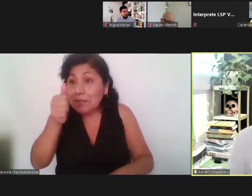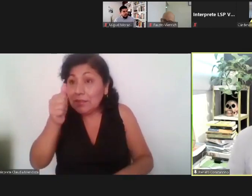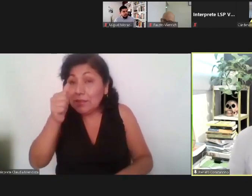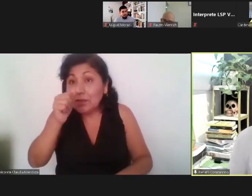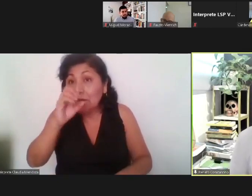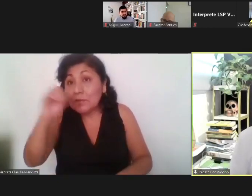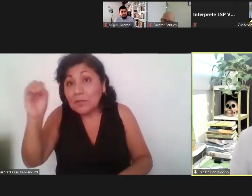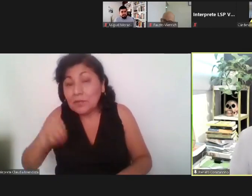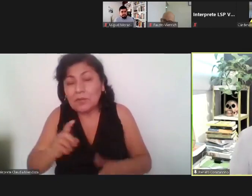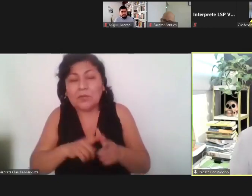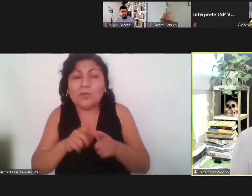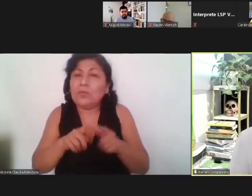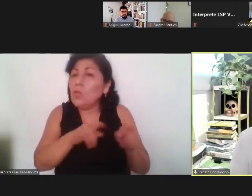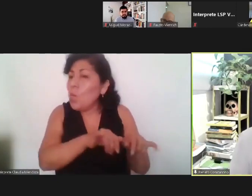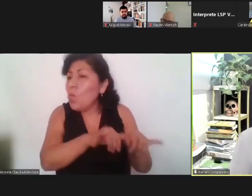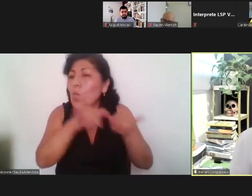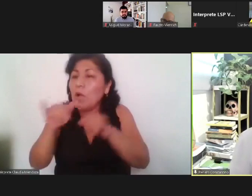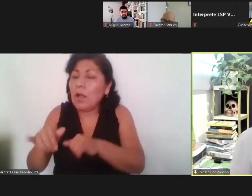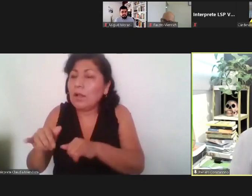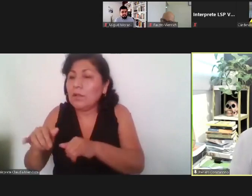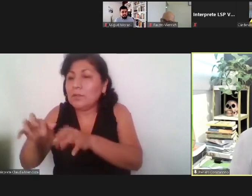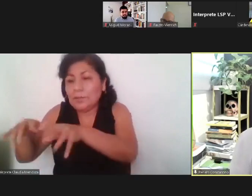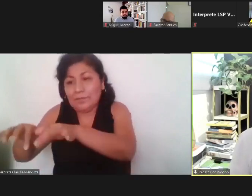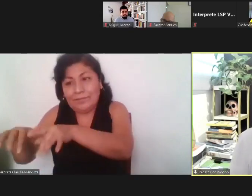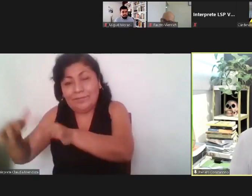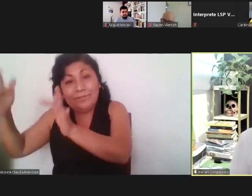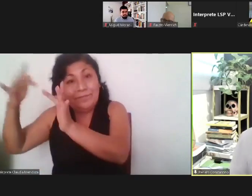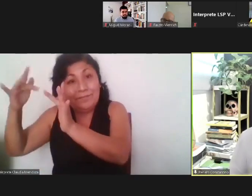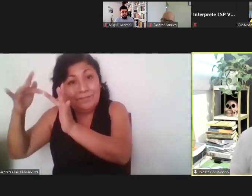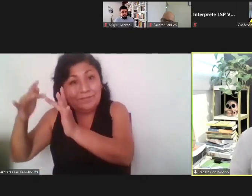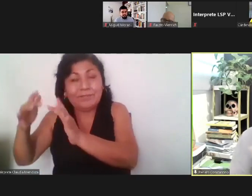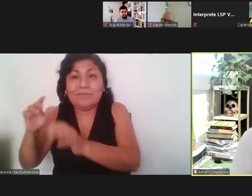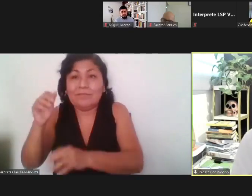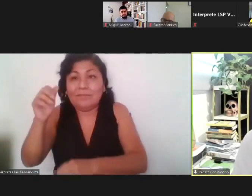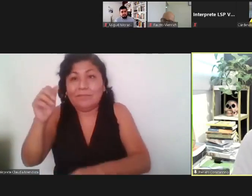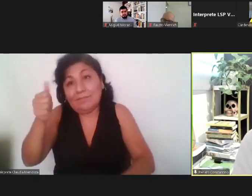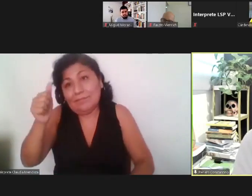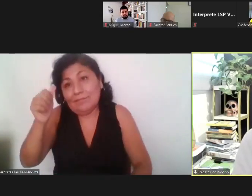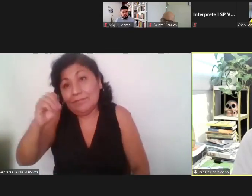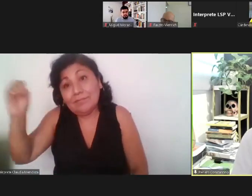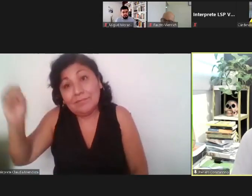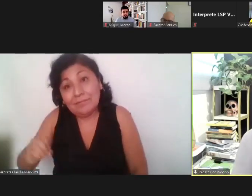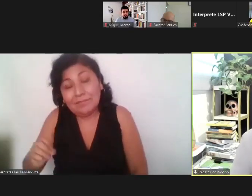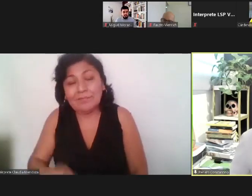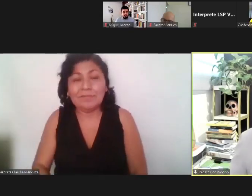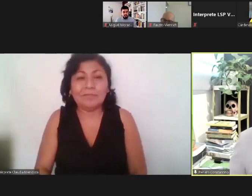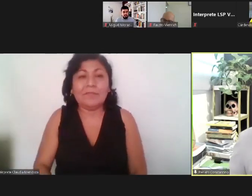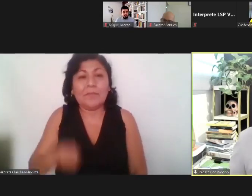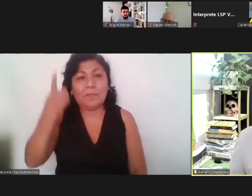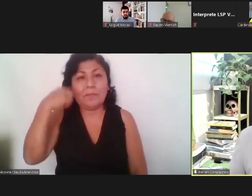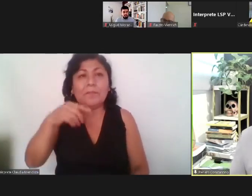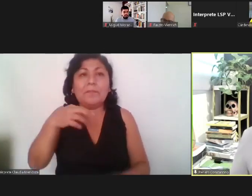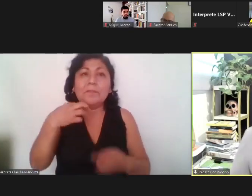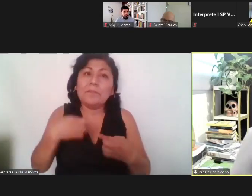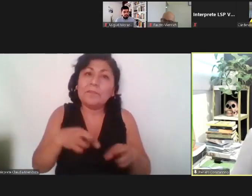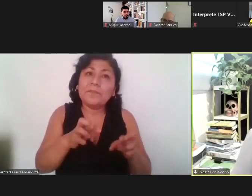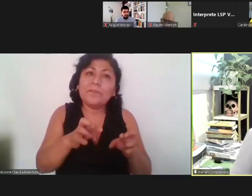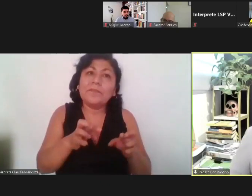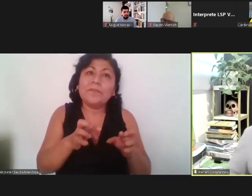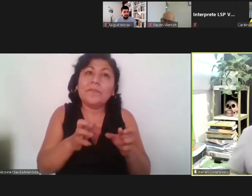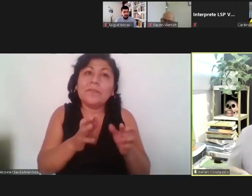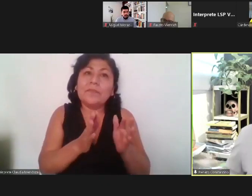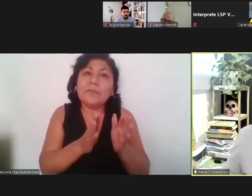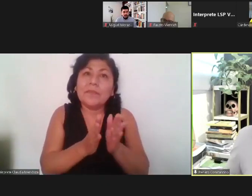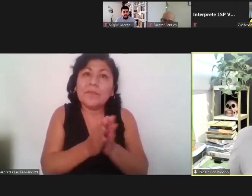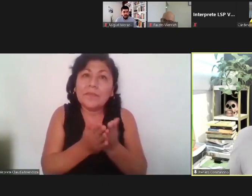el 10%. Y claro, esto tiene sentido para el acceso a textos académicos, pero no necesariamente para el acceso a